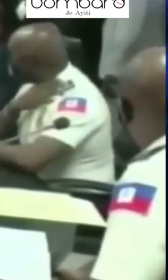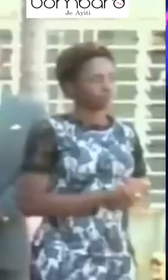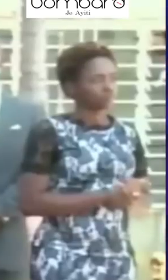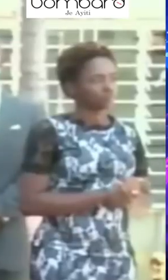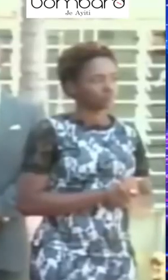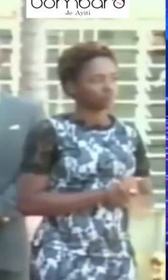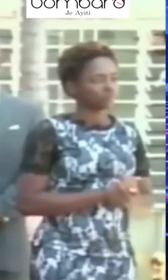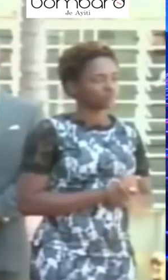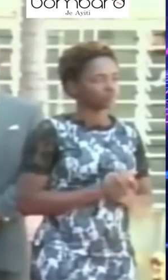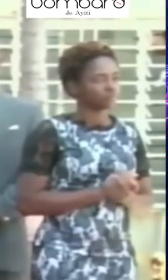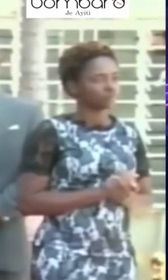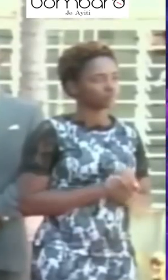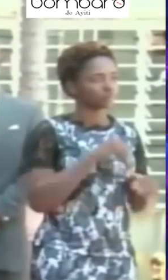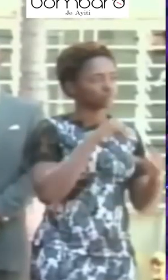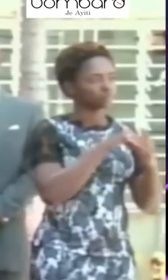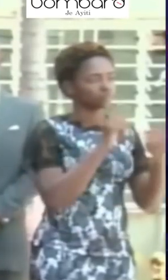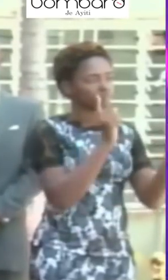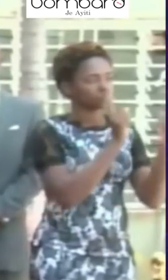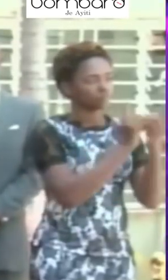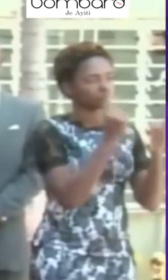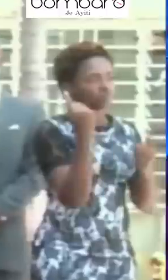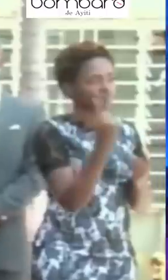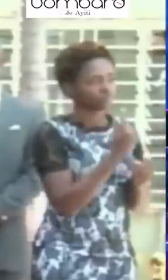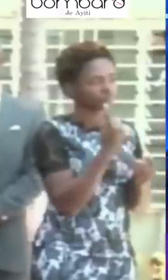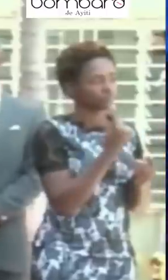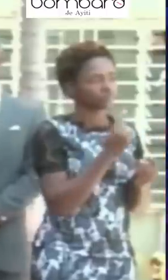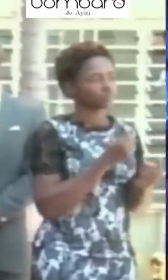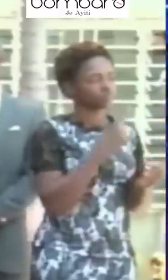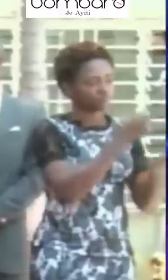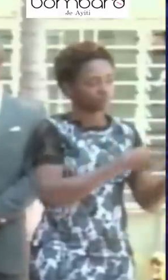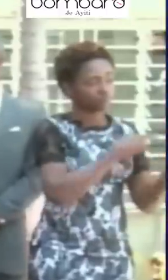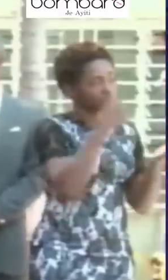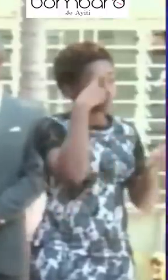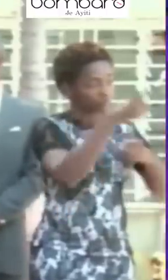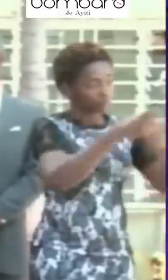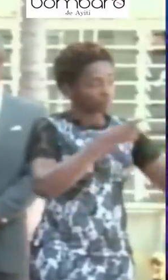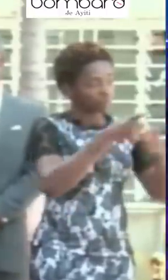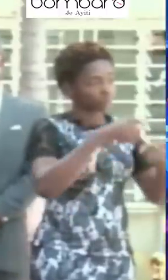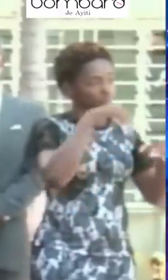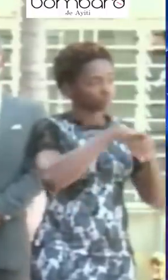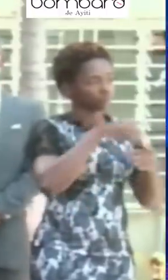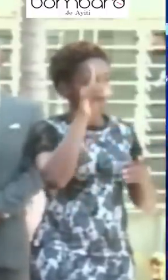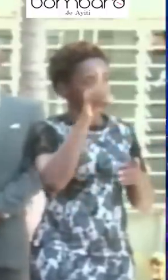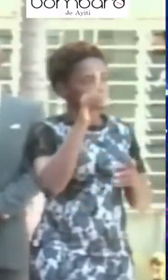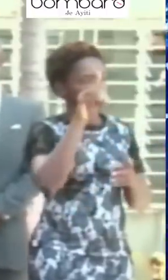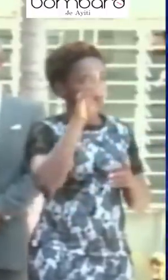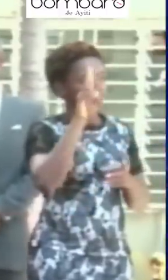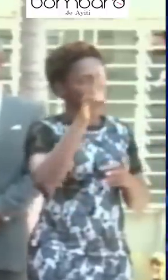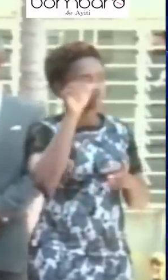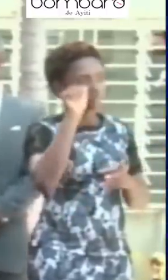fait. Nous rencontrons tout, moi, c'est l'ordre pour le contrôle qui fait en douane pour nous renforcer le